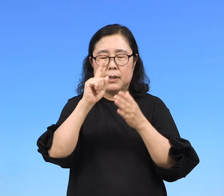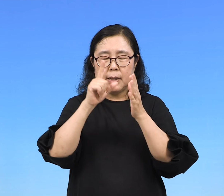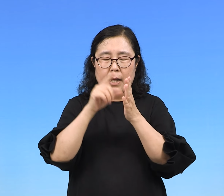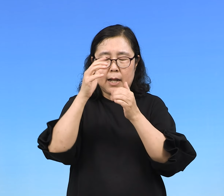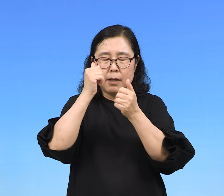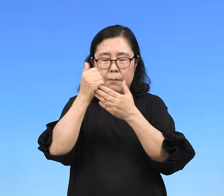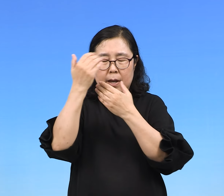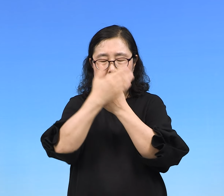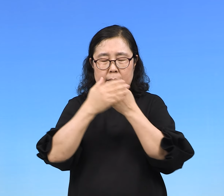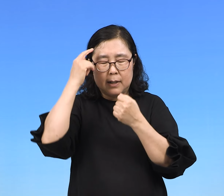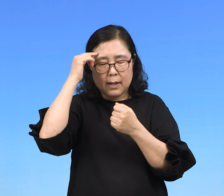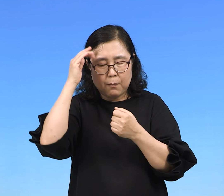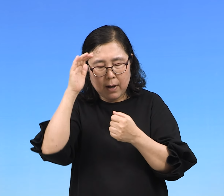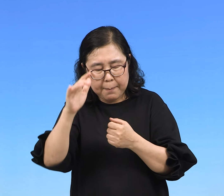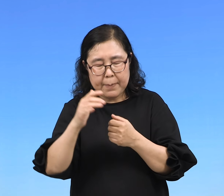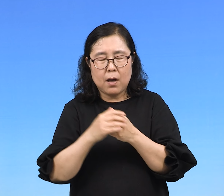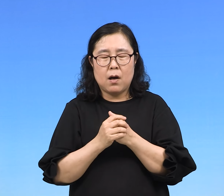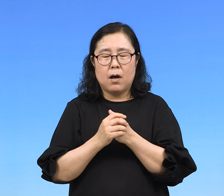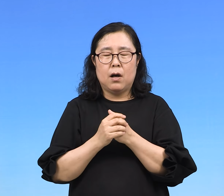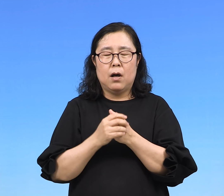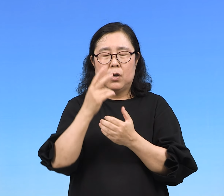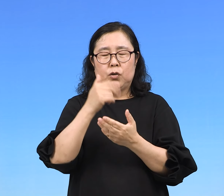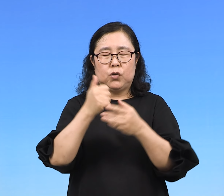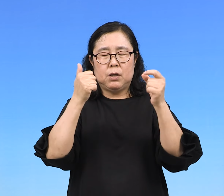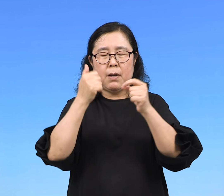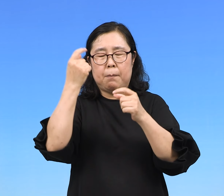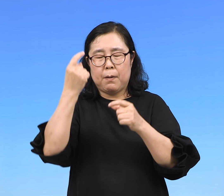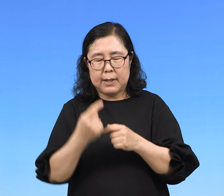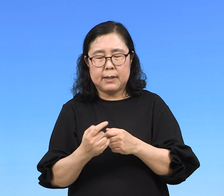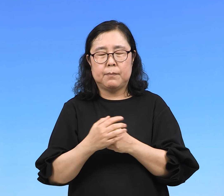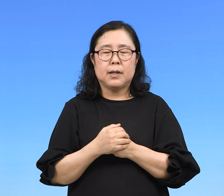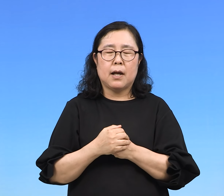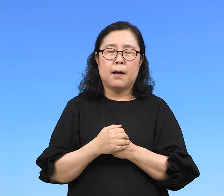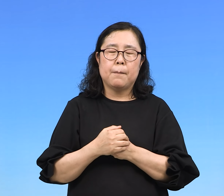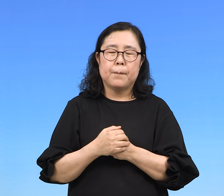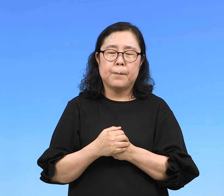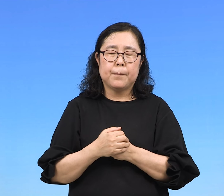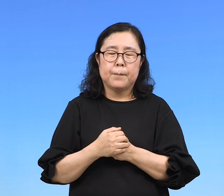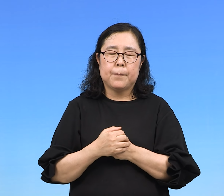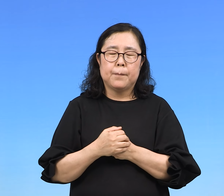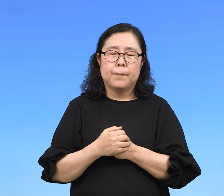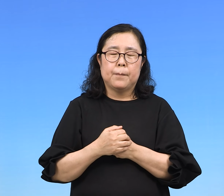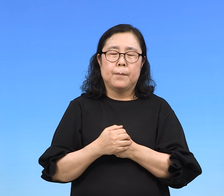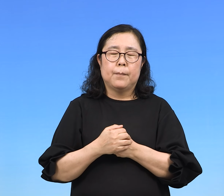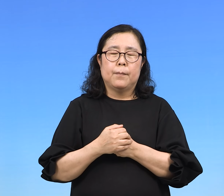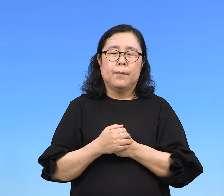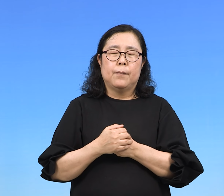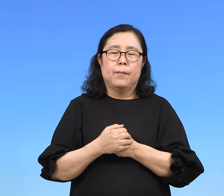이 시간 사모하며 주의 전에 모인 주님의 자녀들입니다. 오 하나님 아버지,